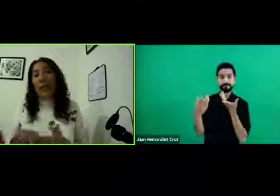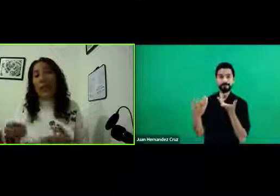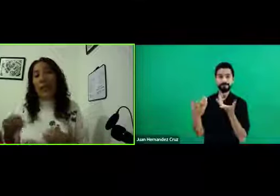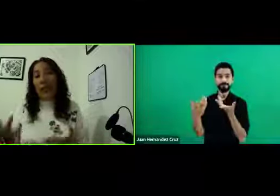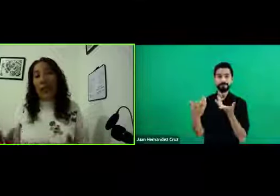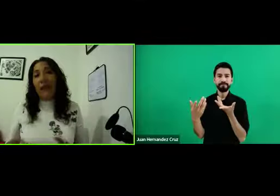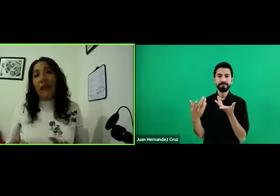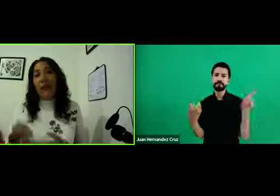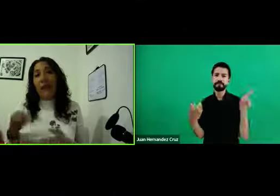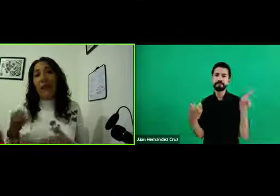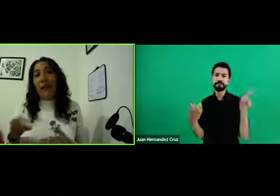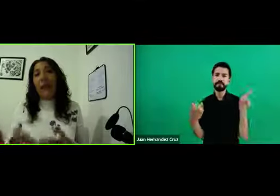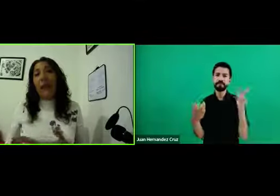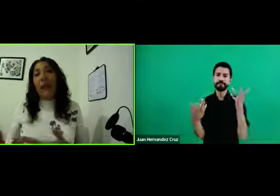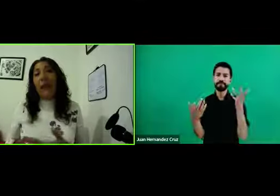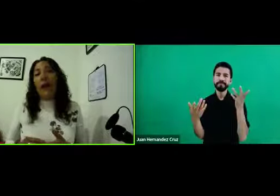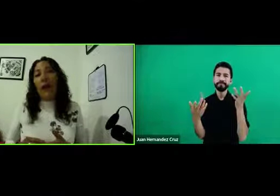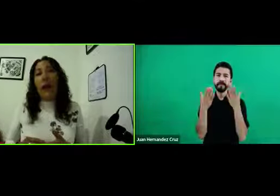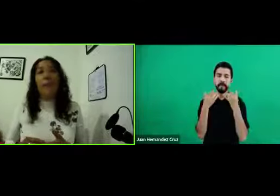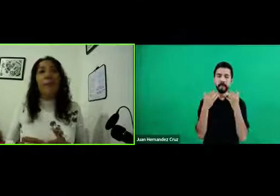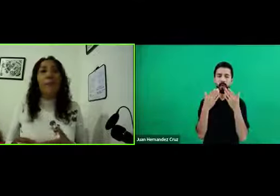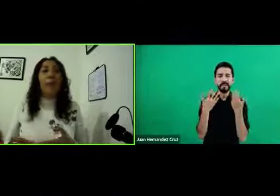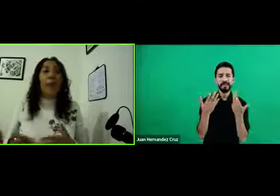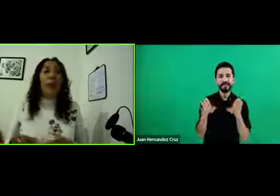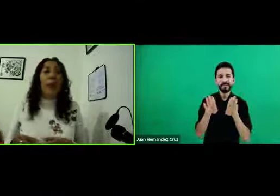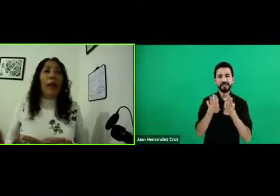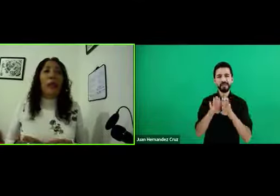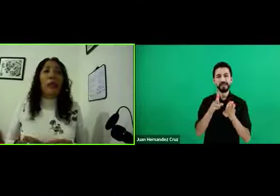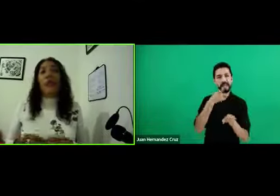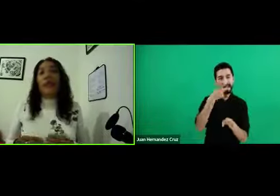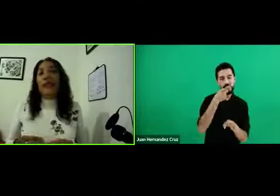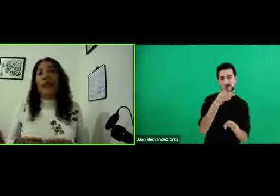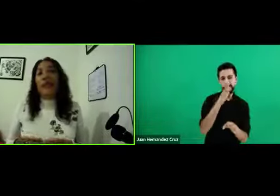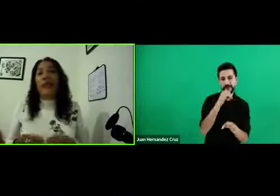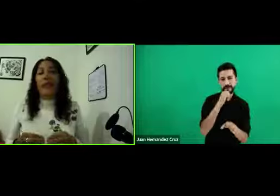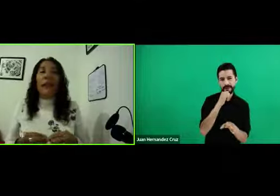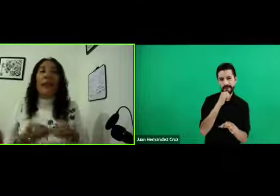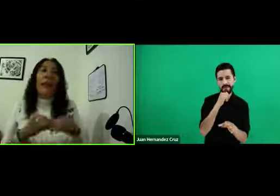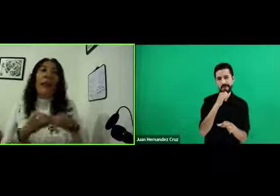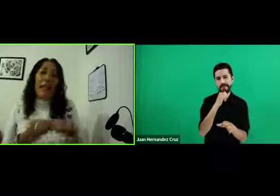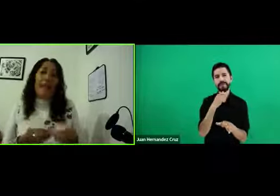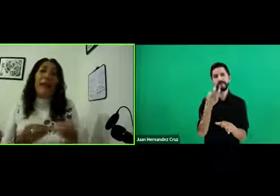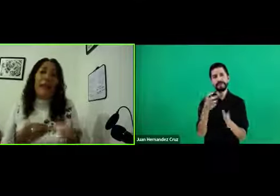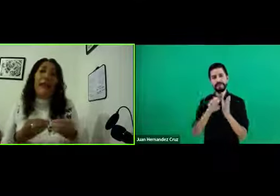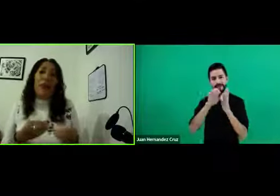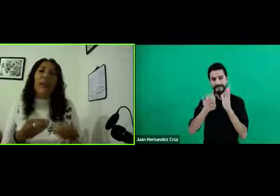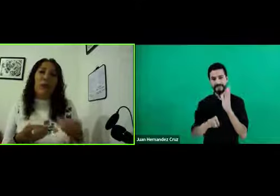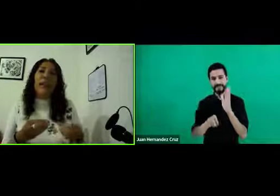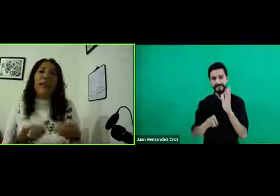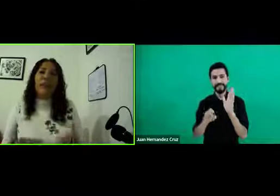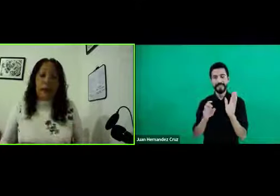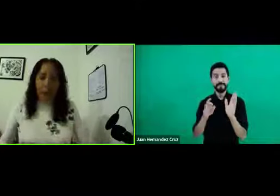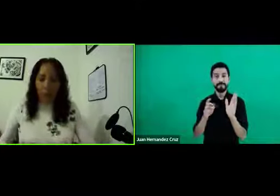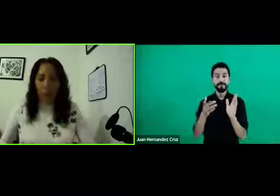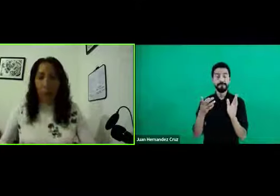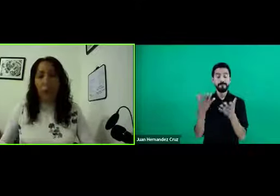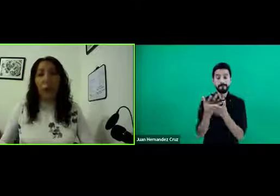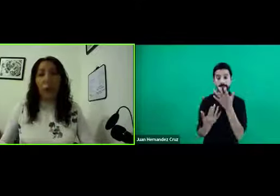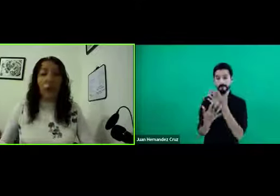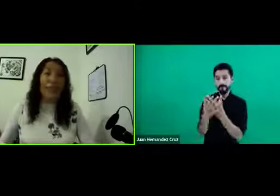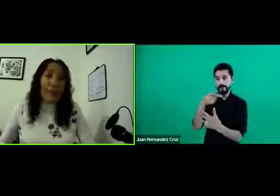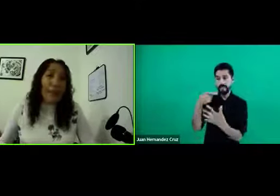tienen la capacidad de tener un lenguaje oral. Digamos que en esta parte de ser reactivas, ¿no? A este